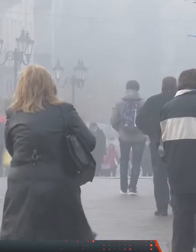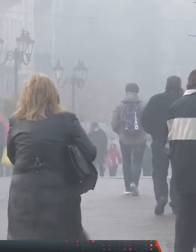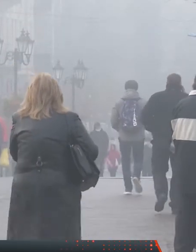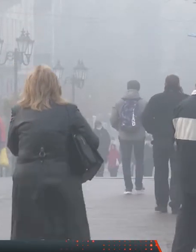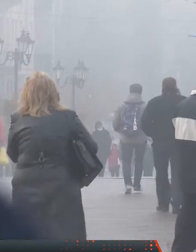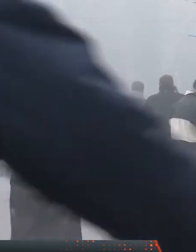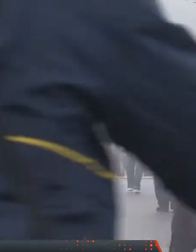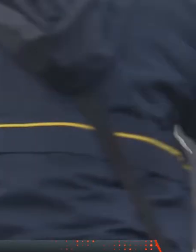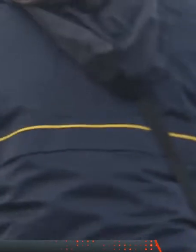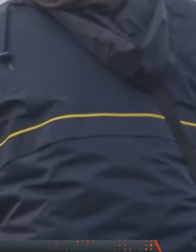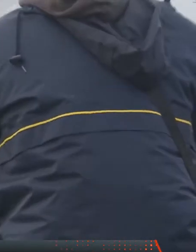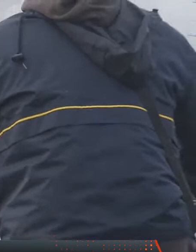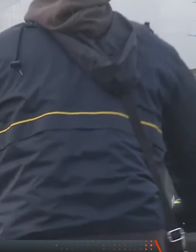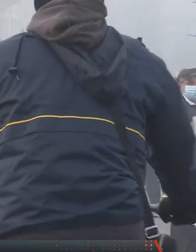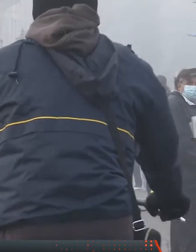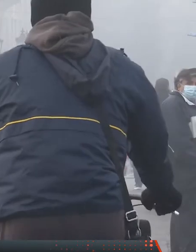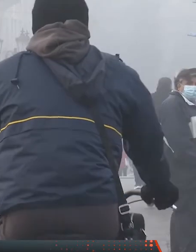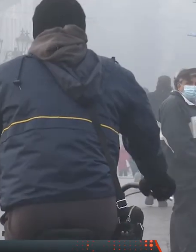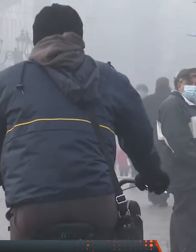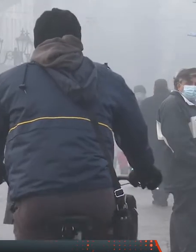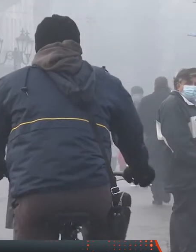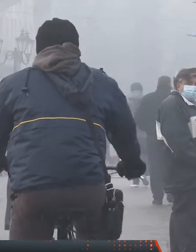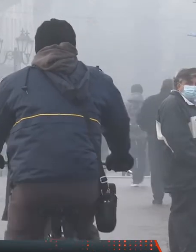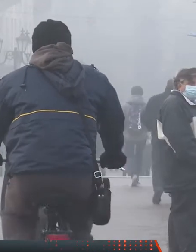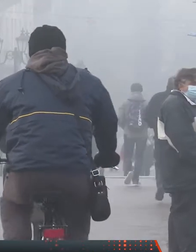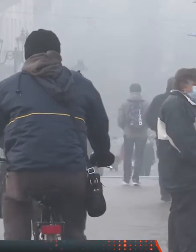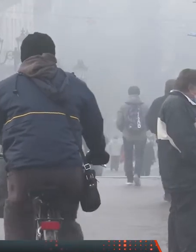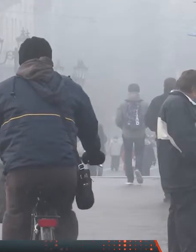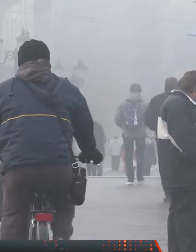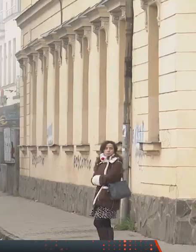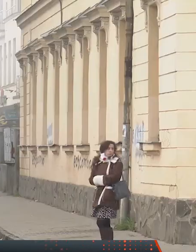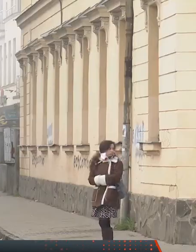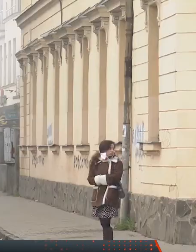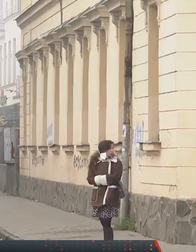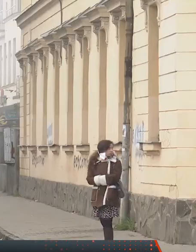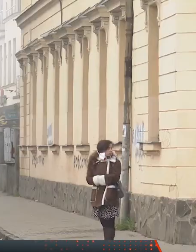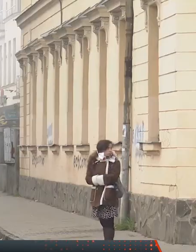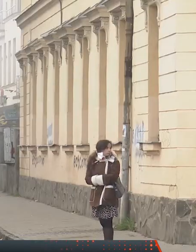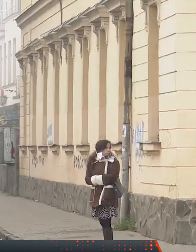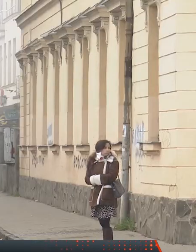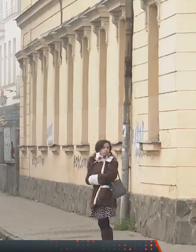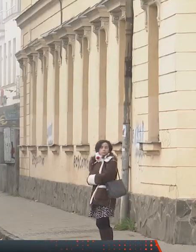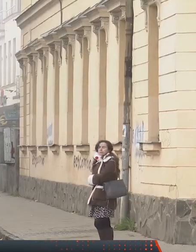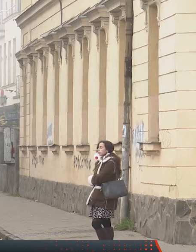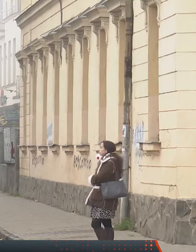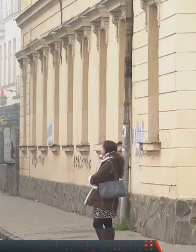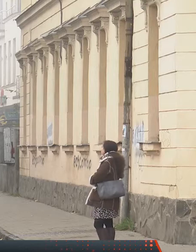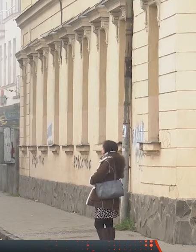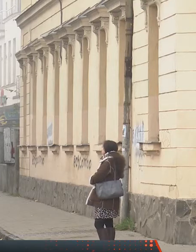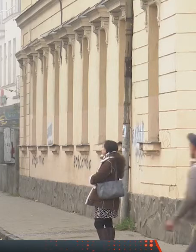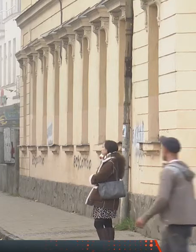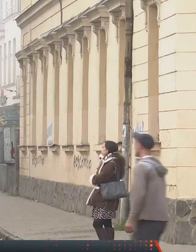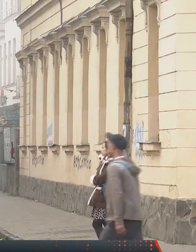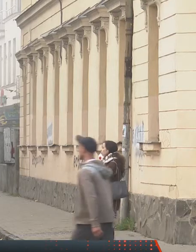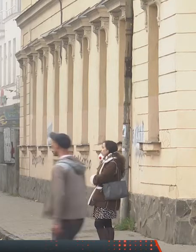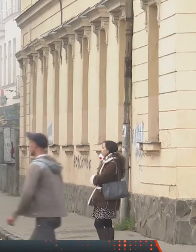резонансних затримань, доповів на вечірньому брифінгу голова Закарпатської ОВА Віктор Микита. Активно ведеться інформаційна війна, аби уникнути